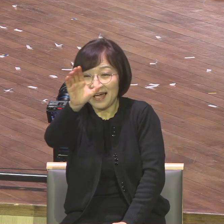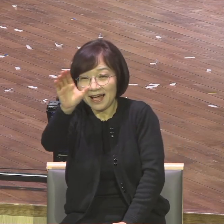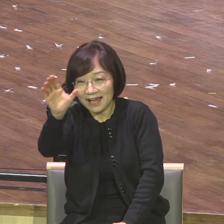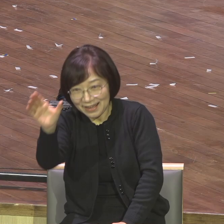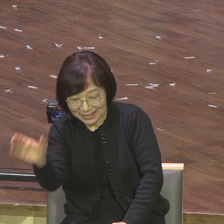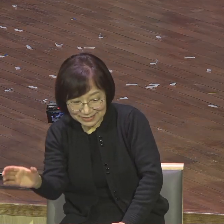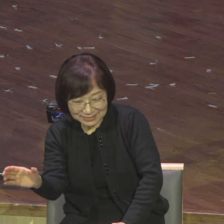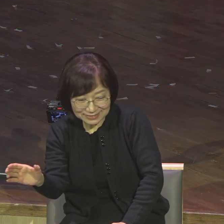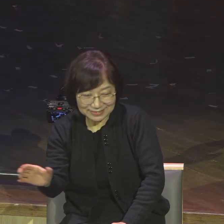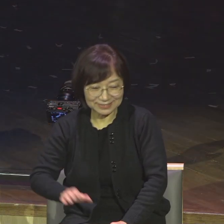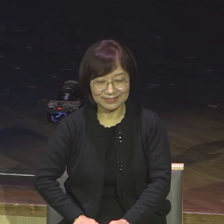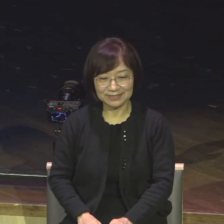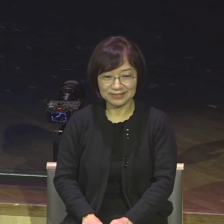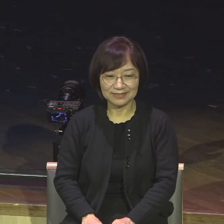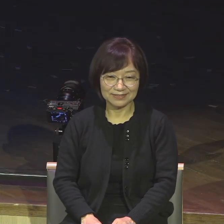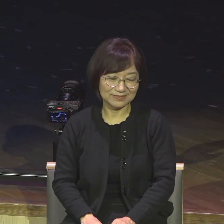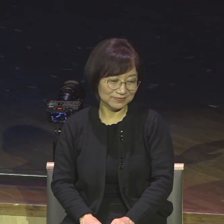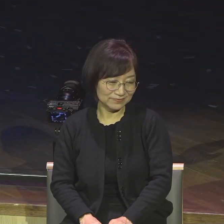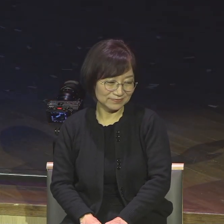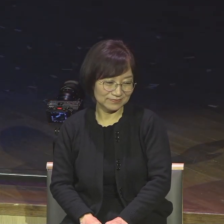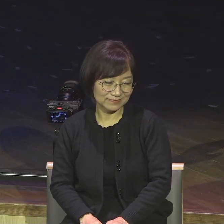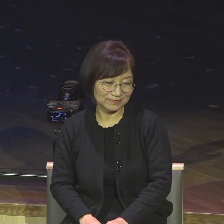크리스마스.